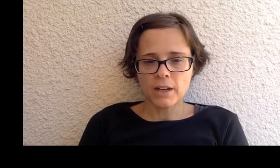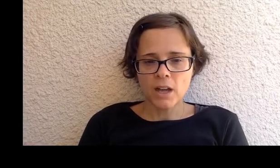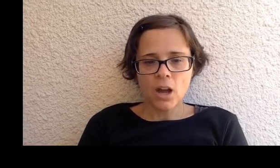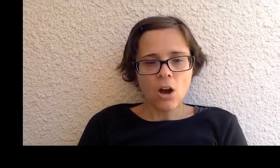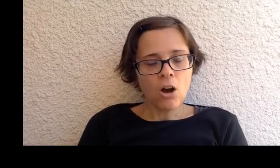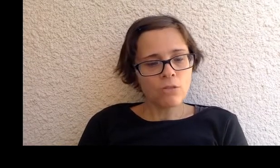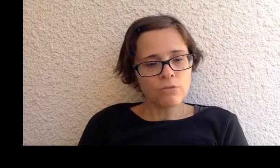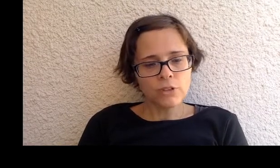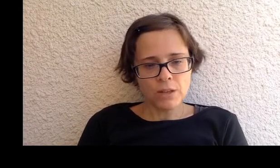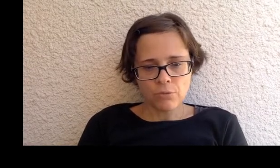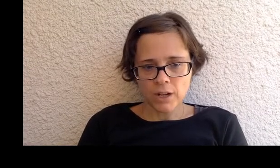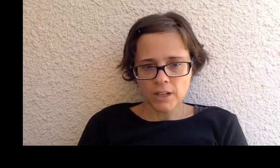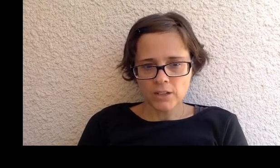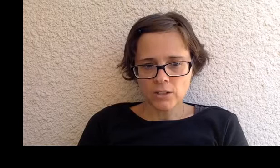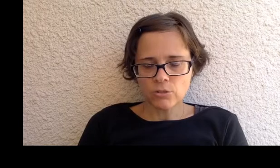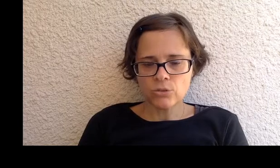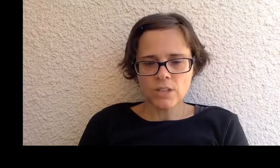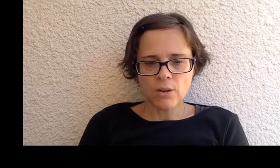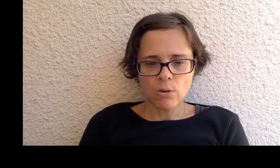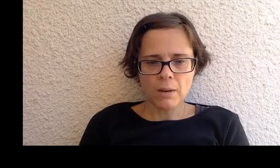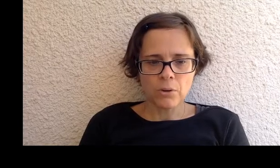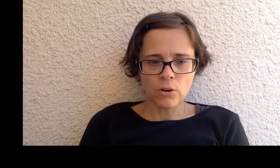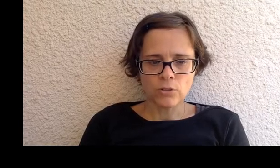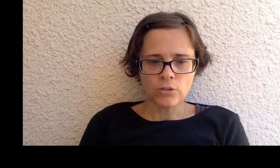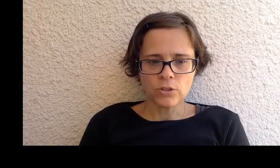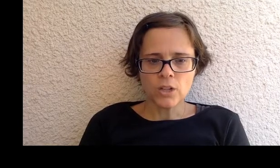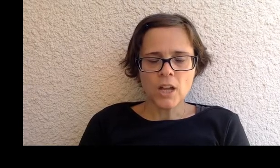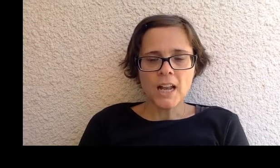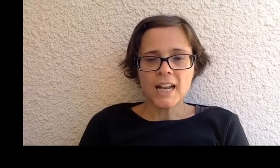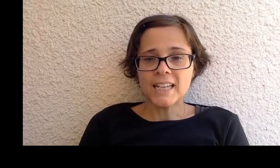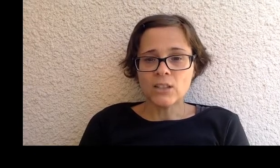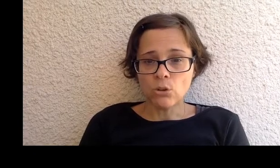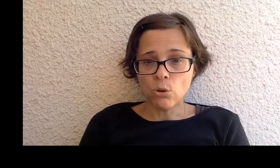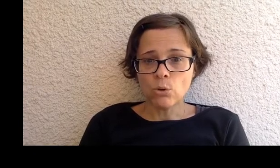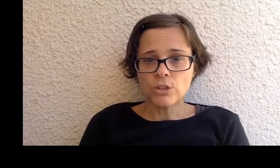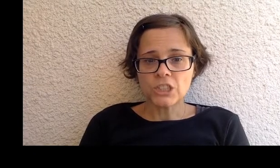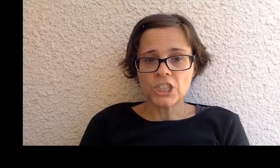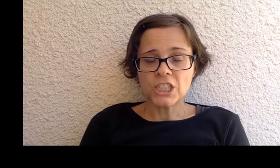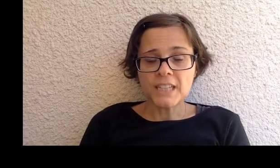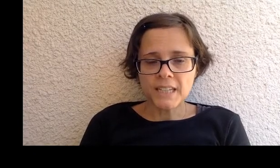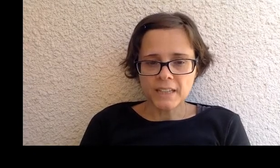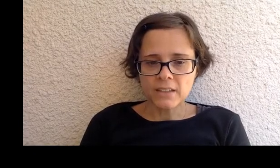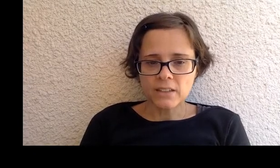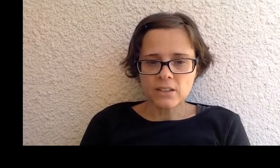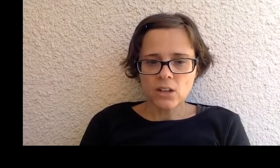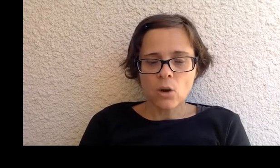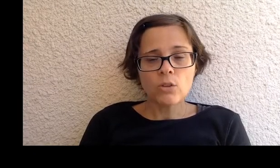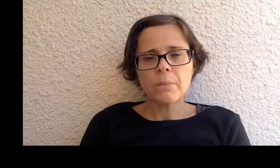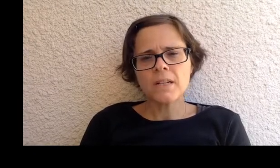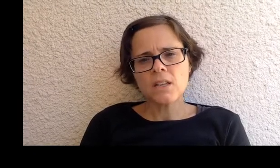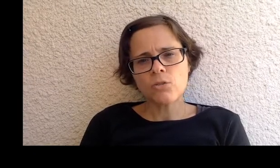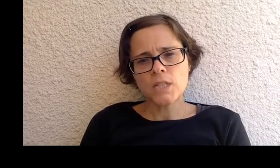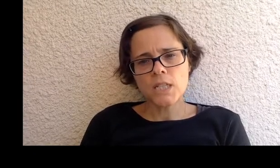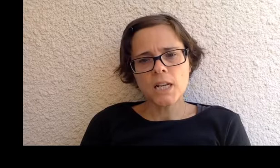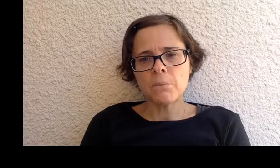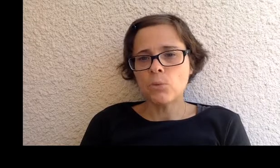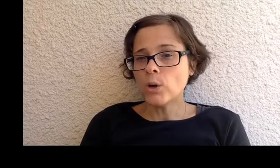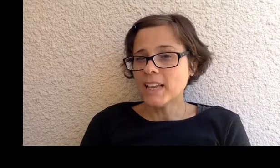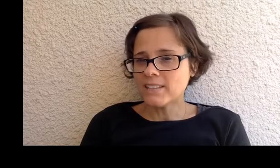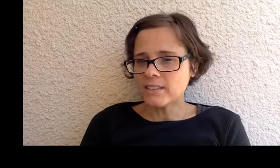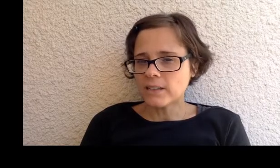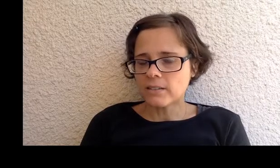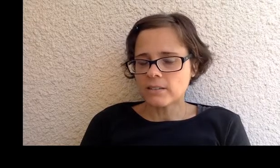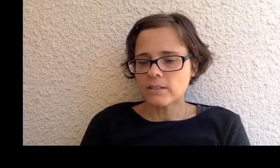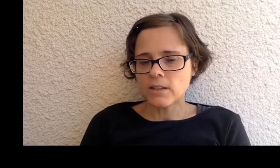vocabulaire. En vocabulaire, nous allons apprendre les noms génériques. On appelle ça aussi les